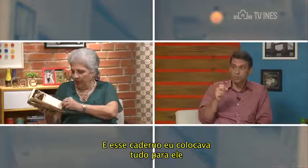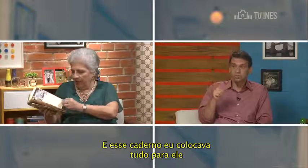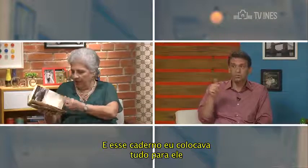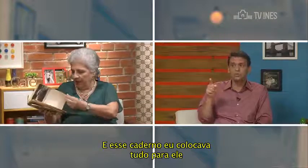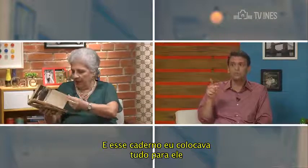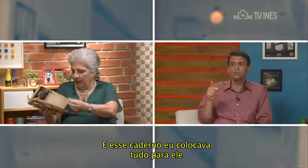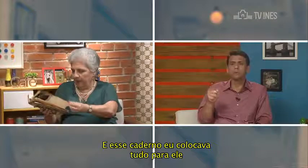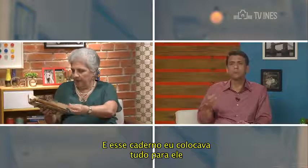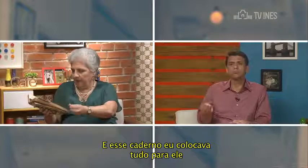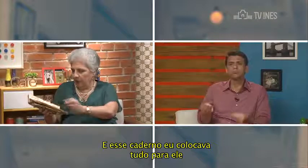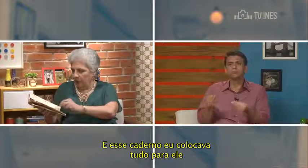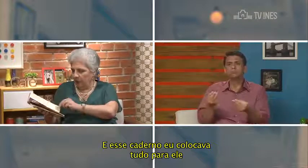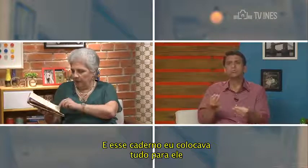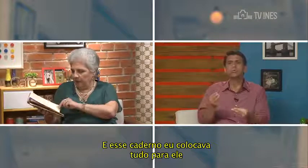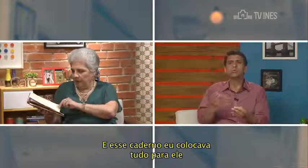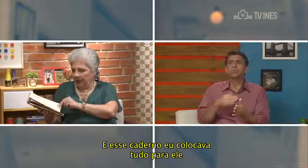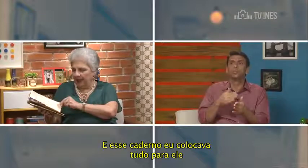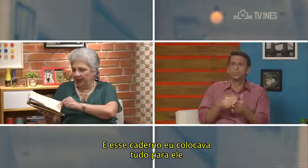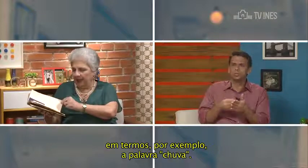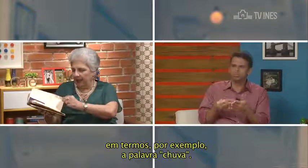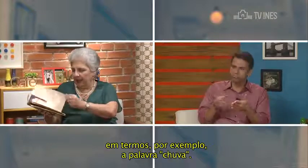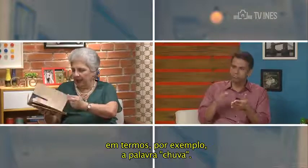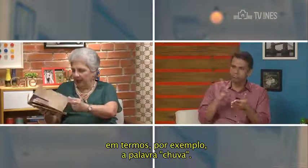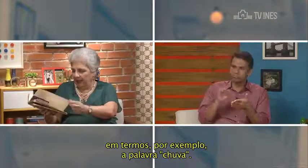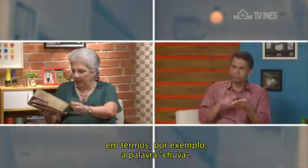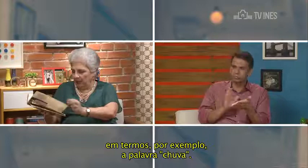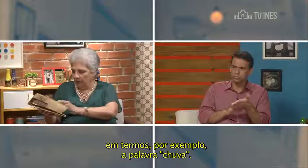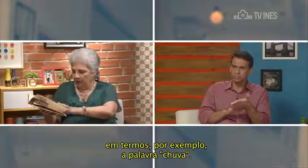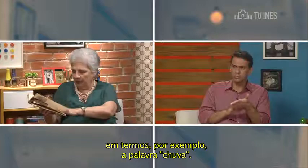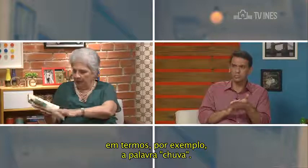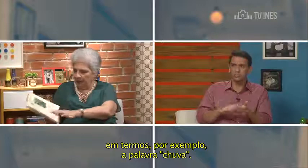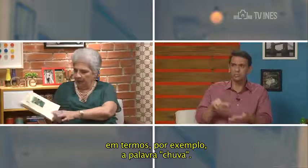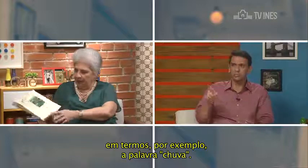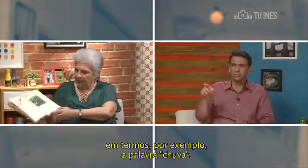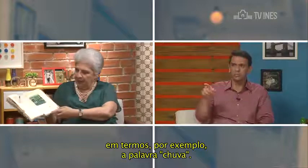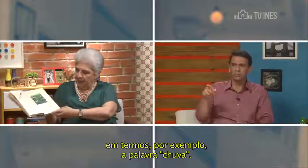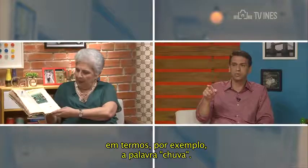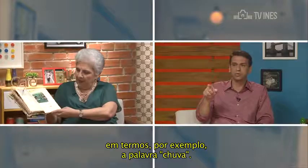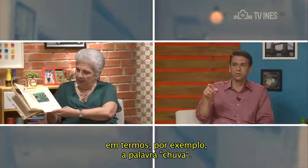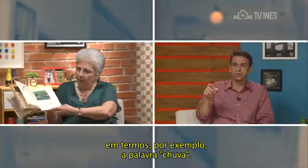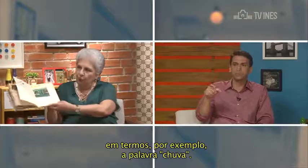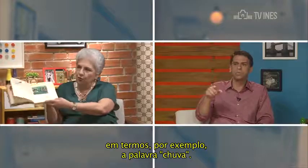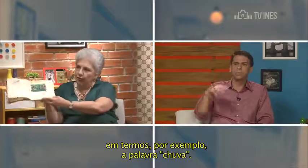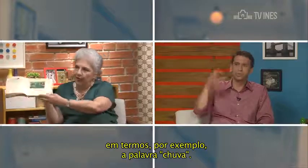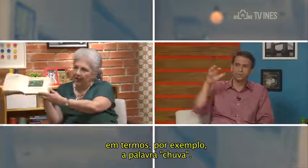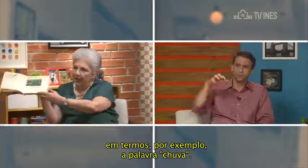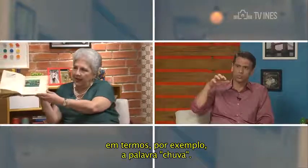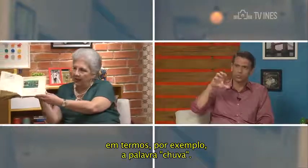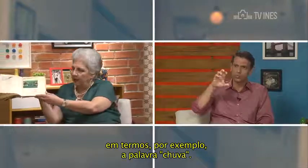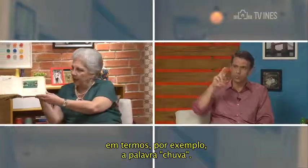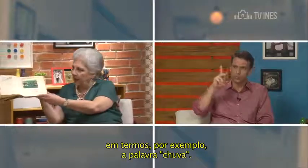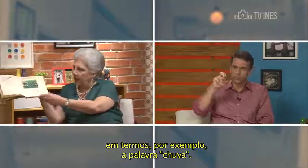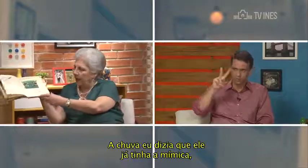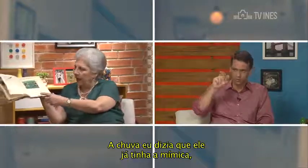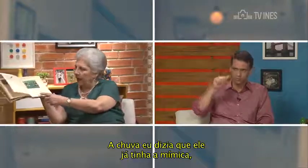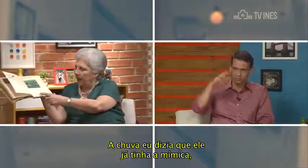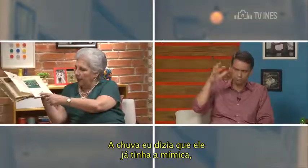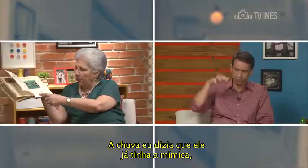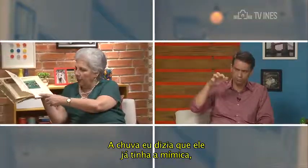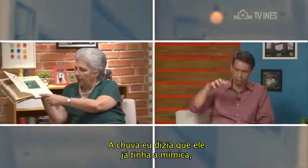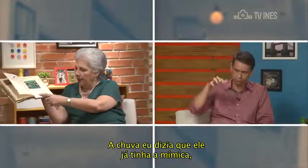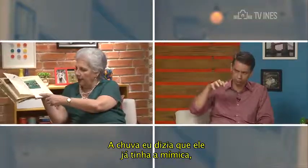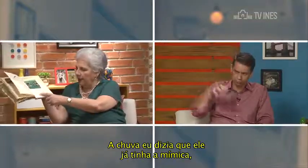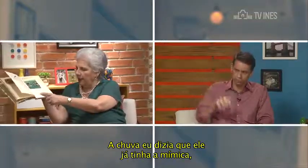colocava Tudo para ele Em termos Por exemplo Aqui A palavra Chuva A